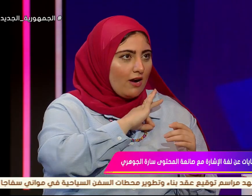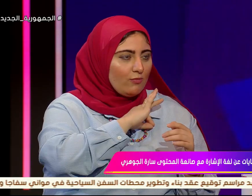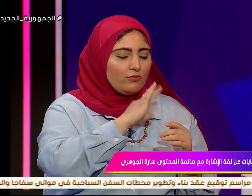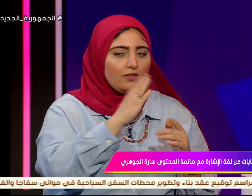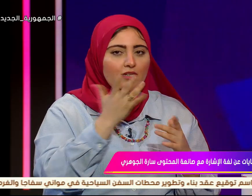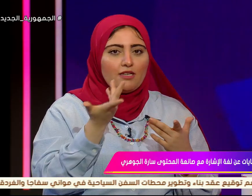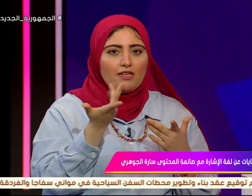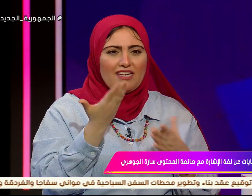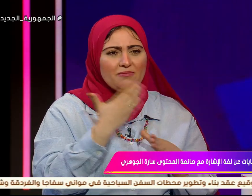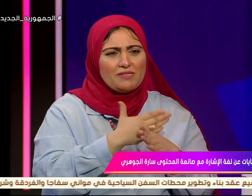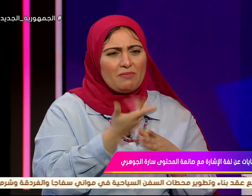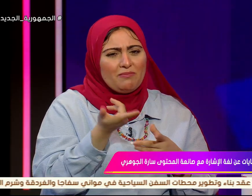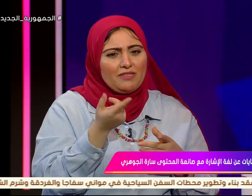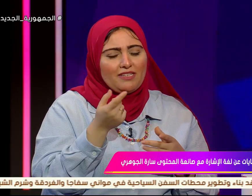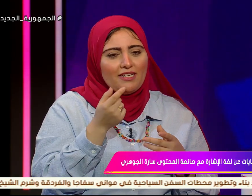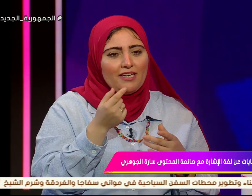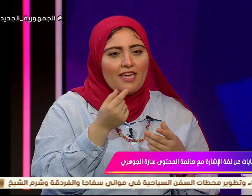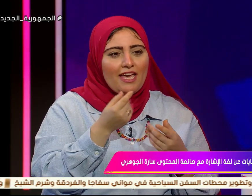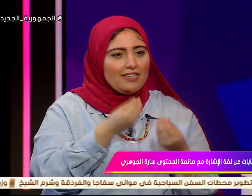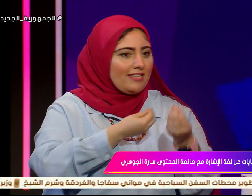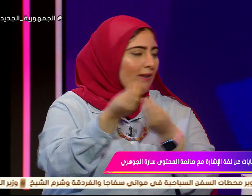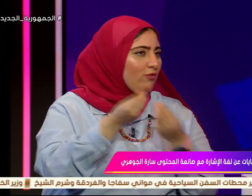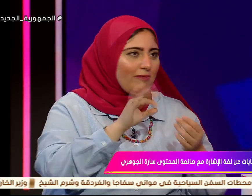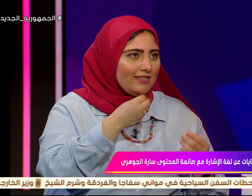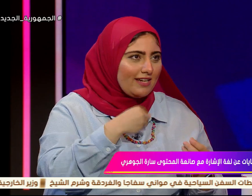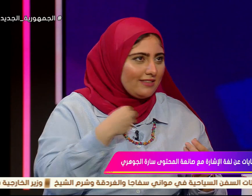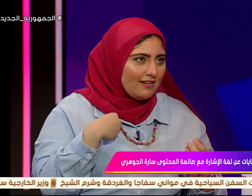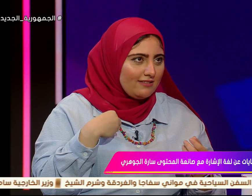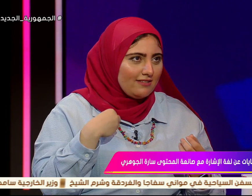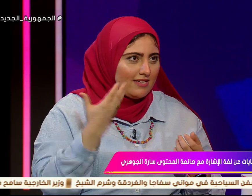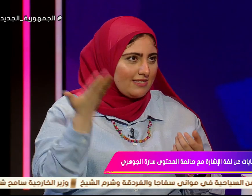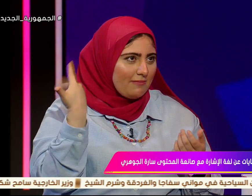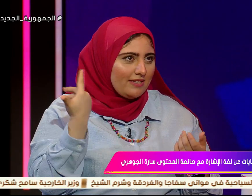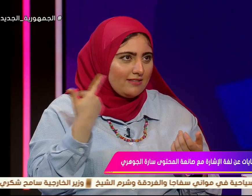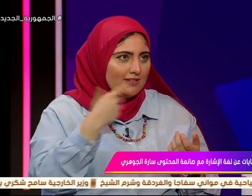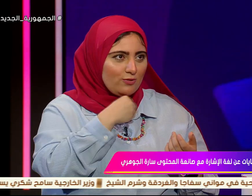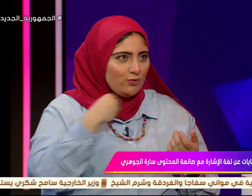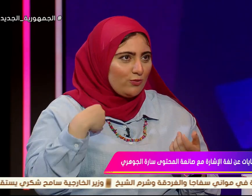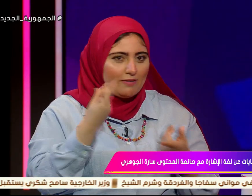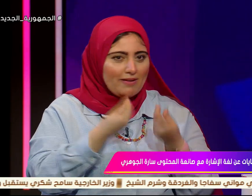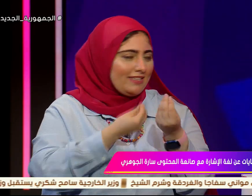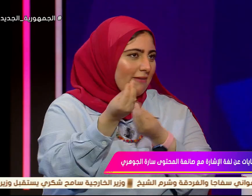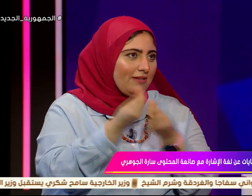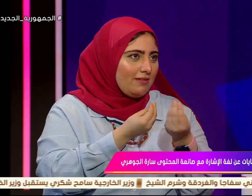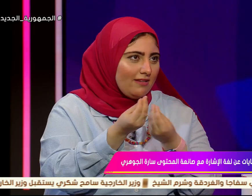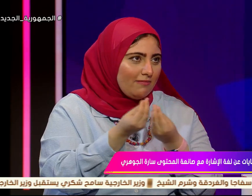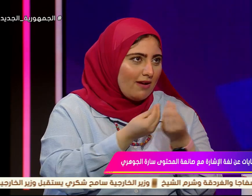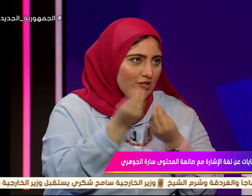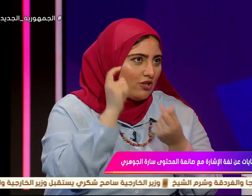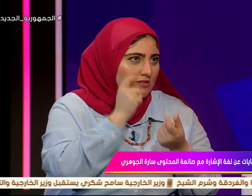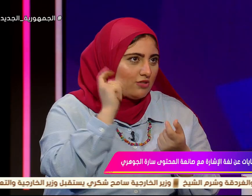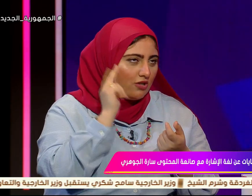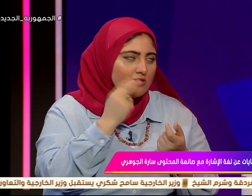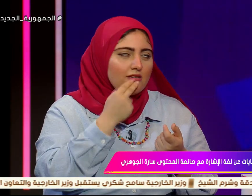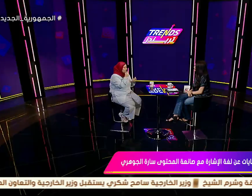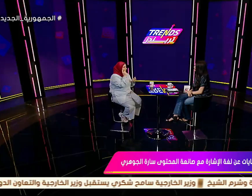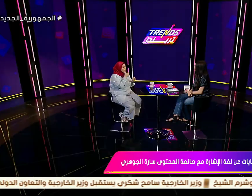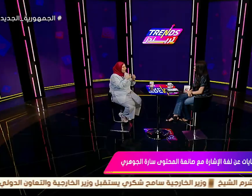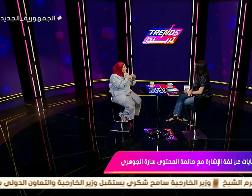يرحمه كان بسبب ان التعامل مع الدكاتره زمان الدكتور لما اتعامل مع شخص شخص اصم يتعامل